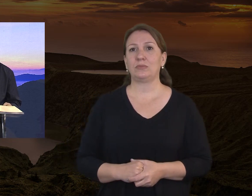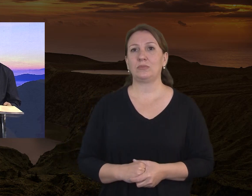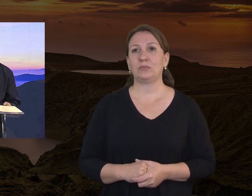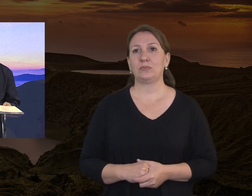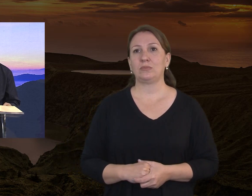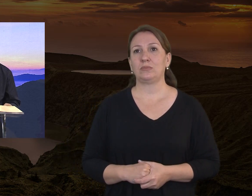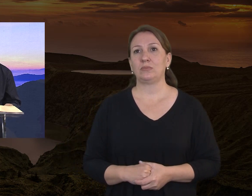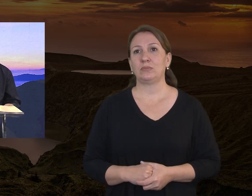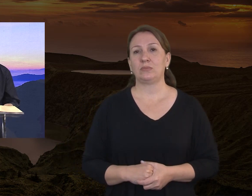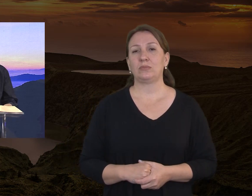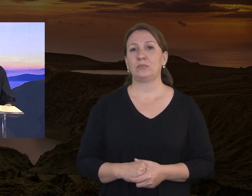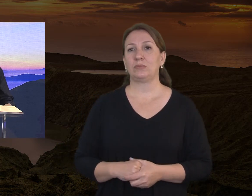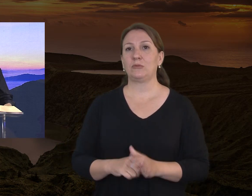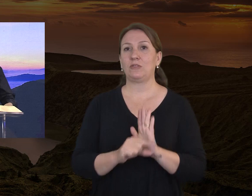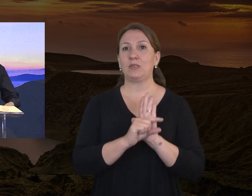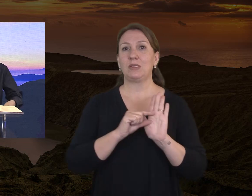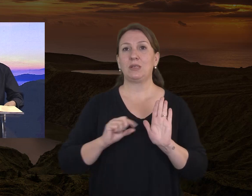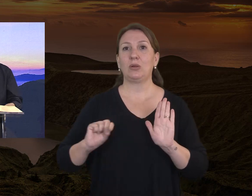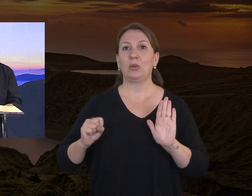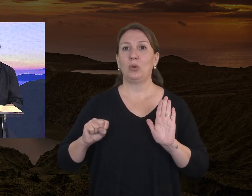Eu acho que o 8,16 é importante.